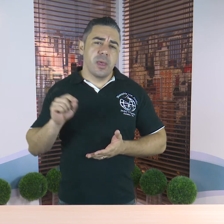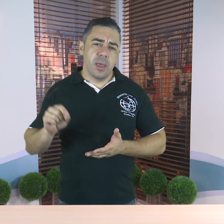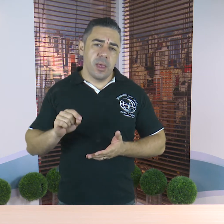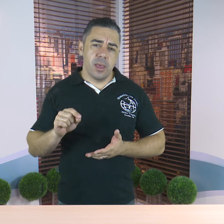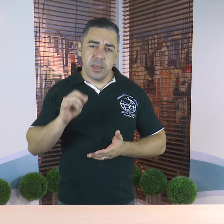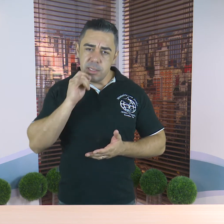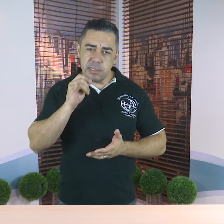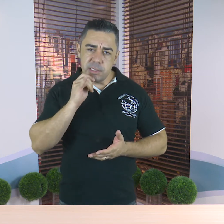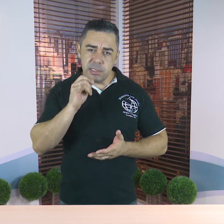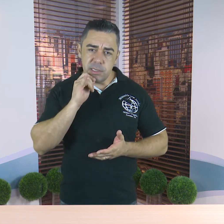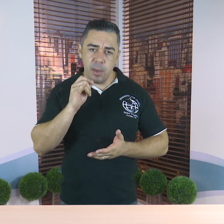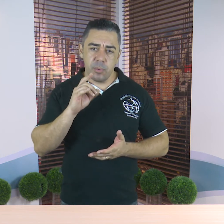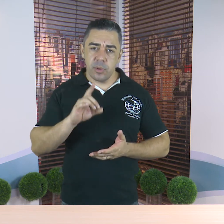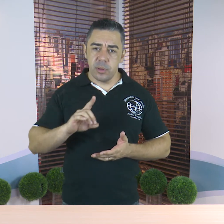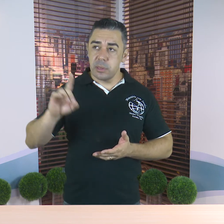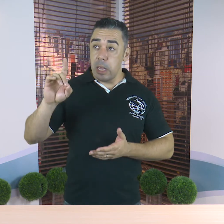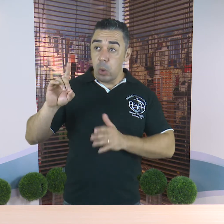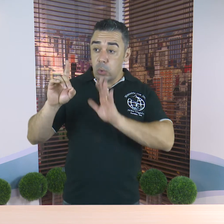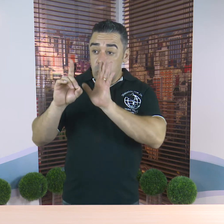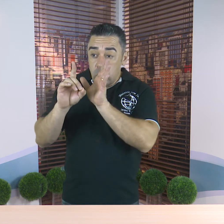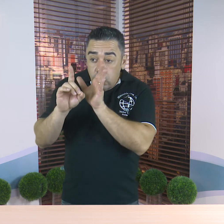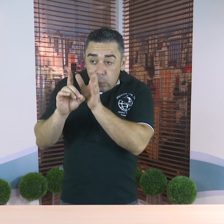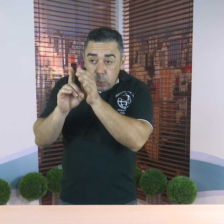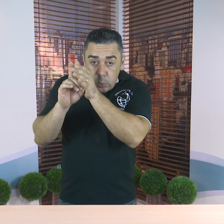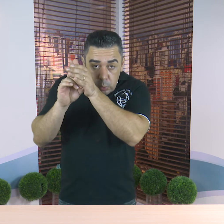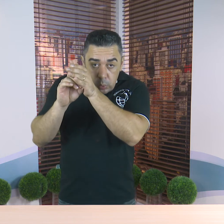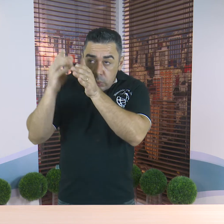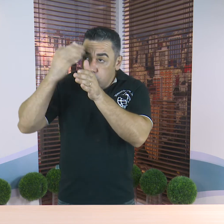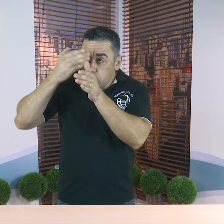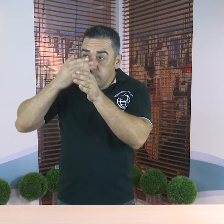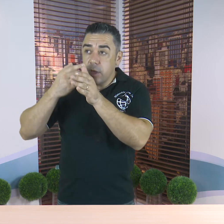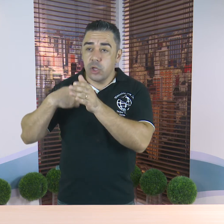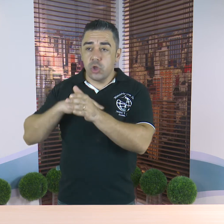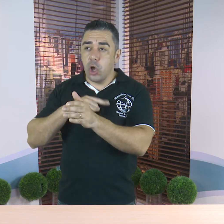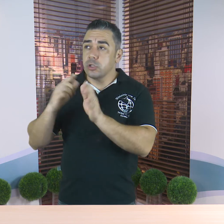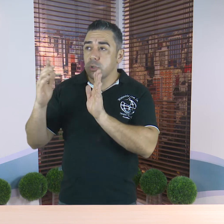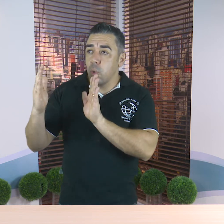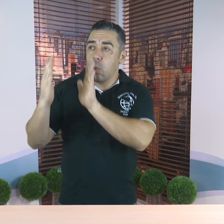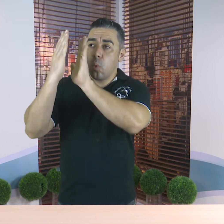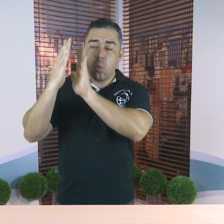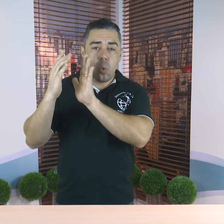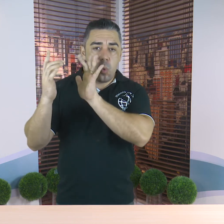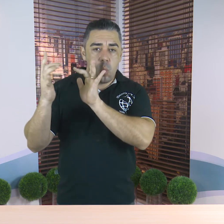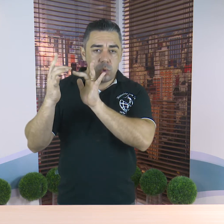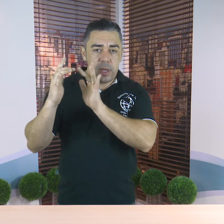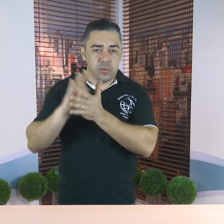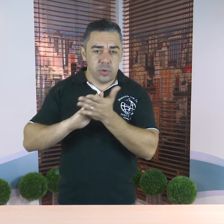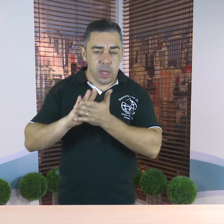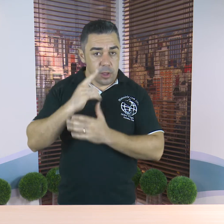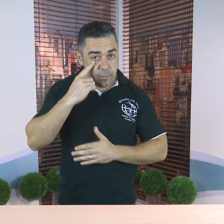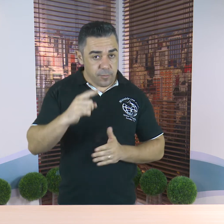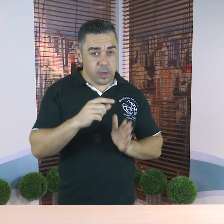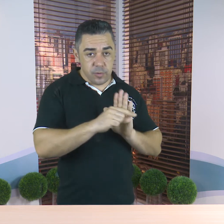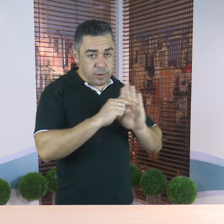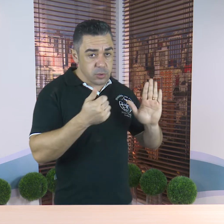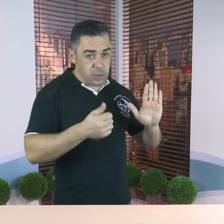se esconde o Senhor e onde o homem algum pode penetrar. Veja o versículo 14 do capítulo 26.